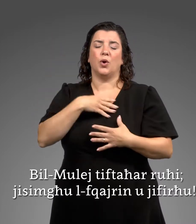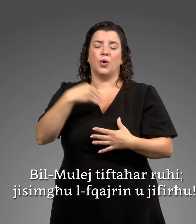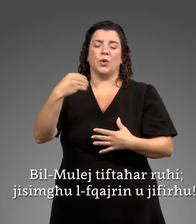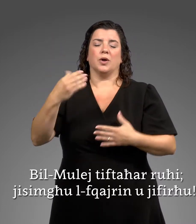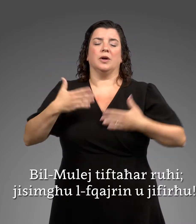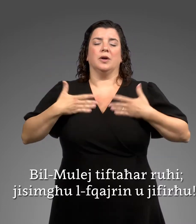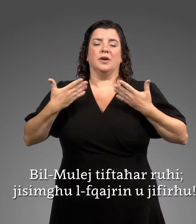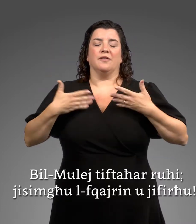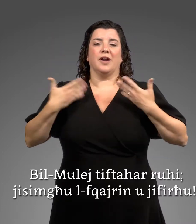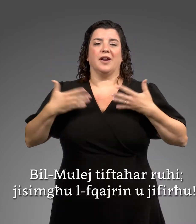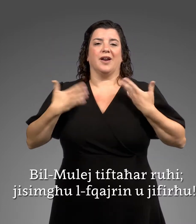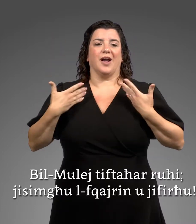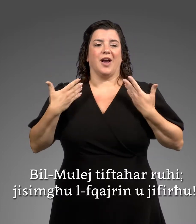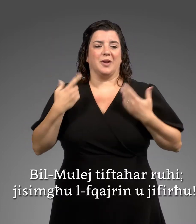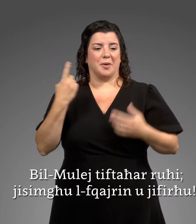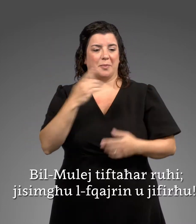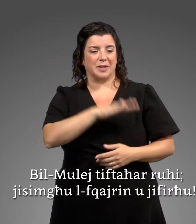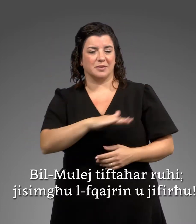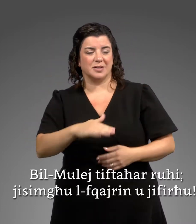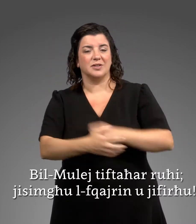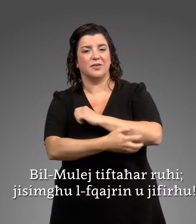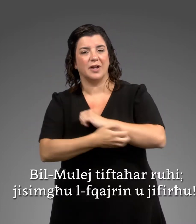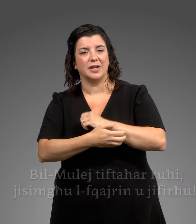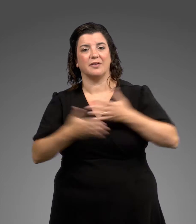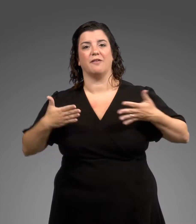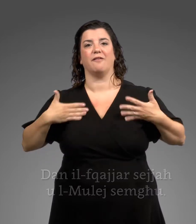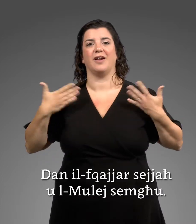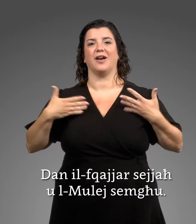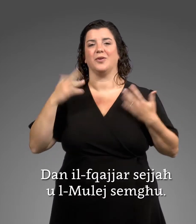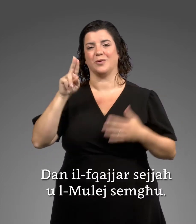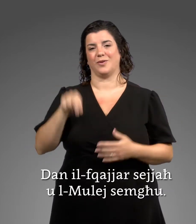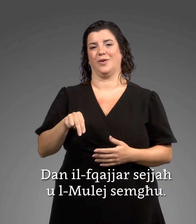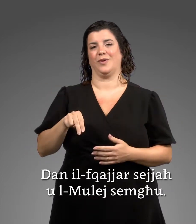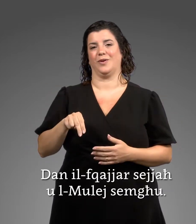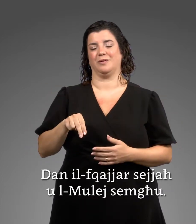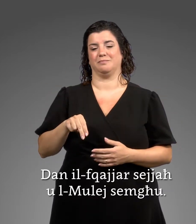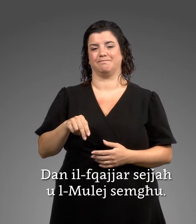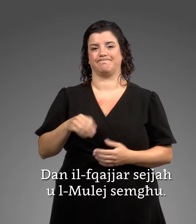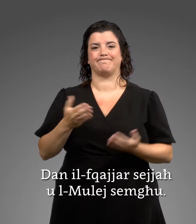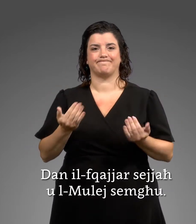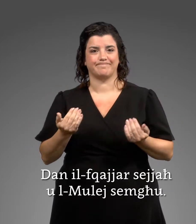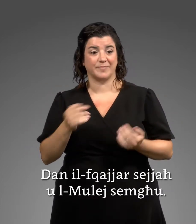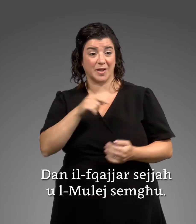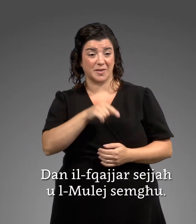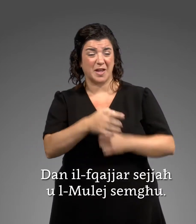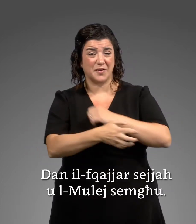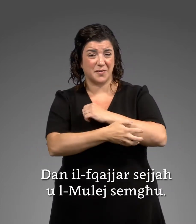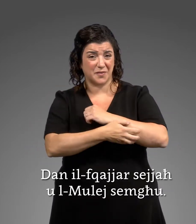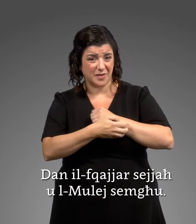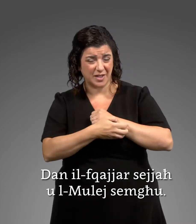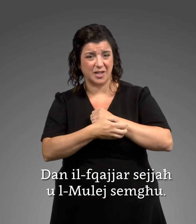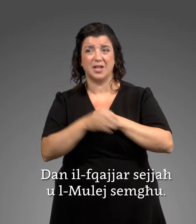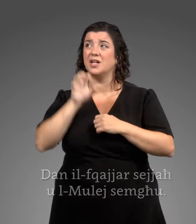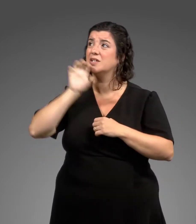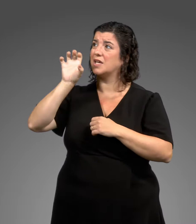Jisimu ul-fqajirin u jifirhu Dan il-fqajjar s-sajjax u l-mulej